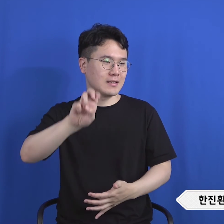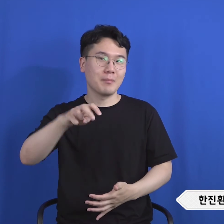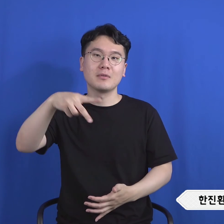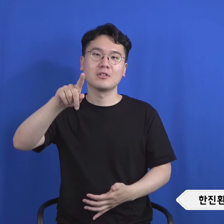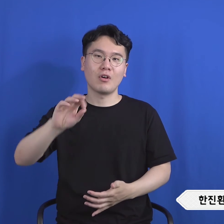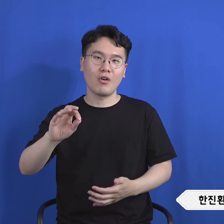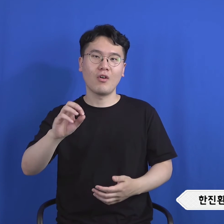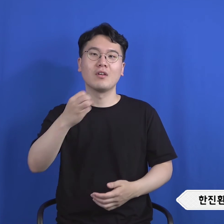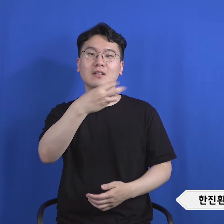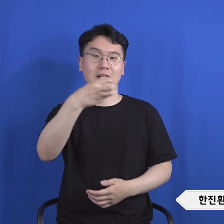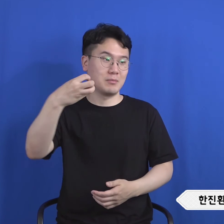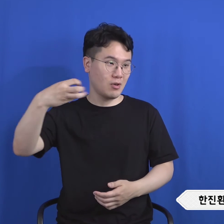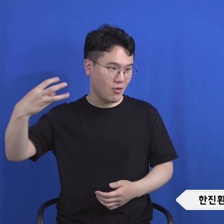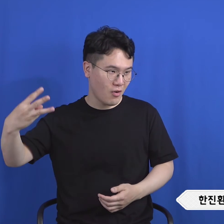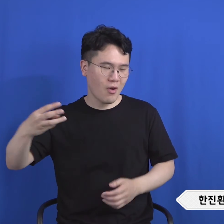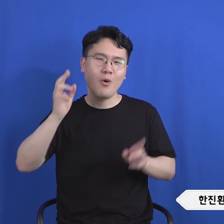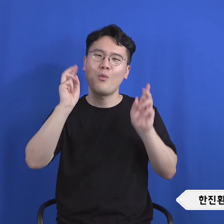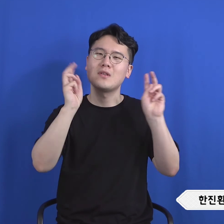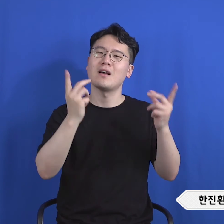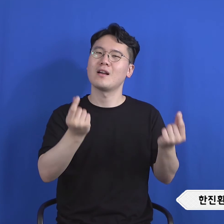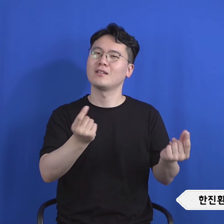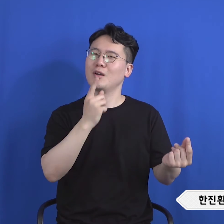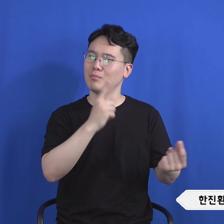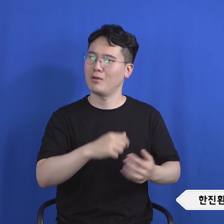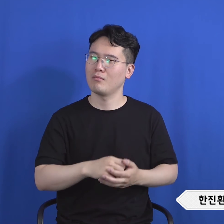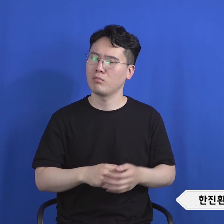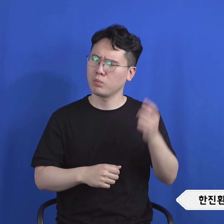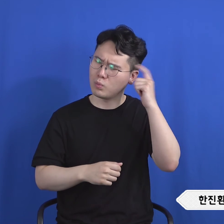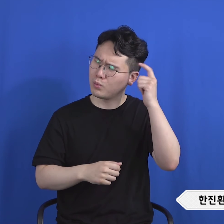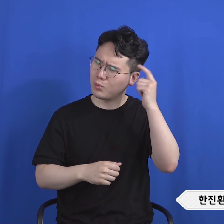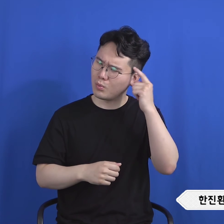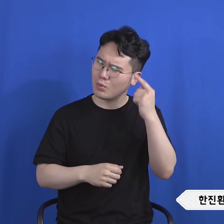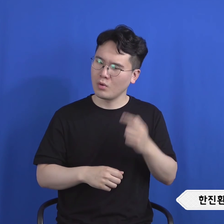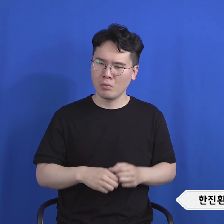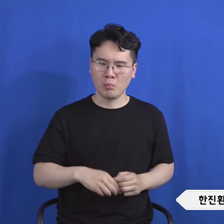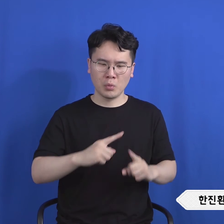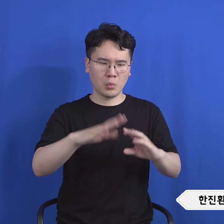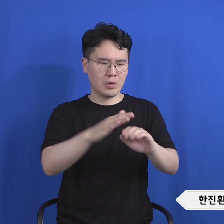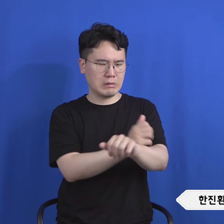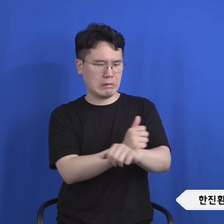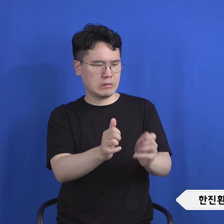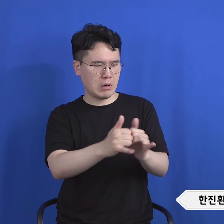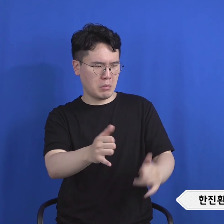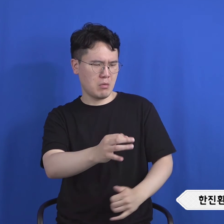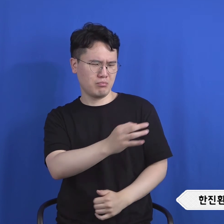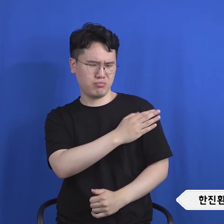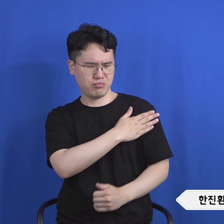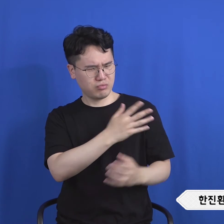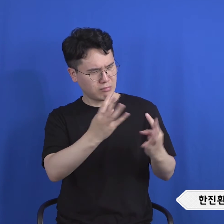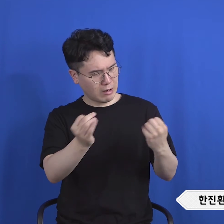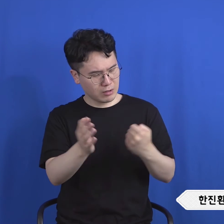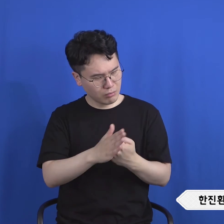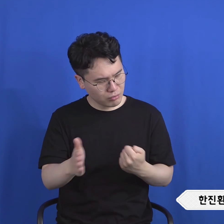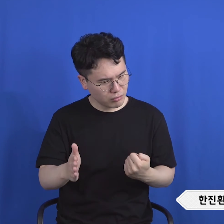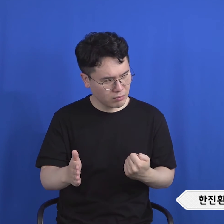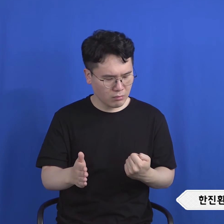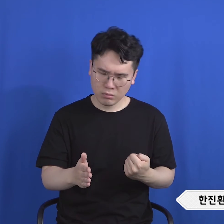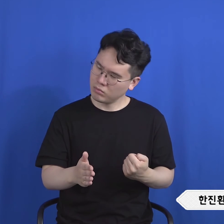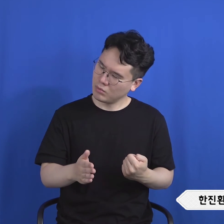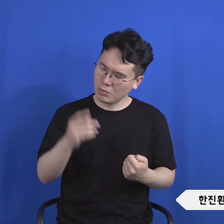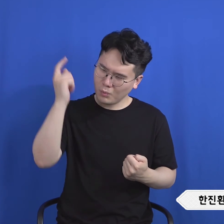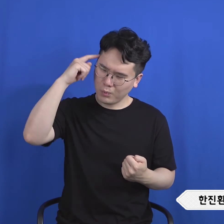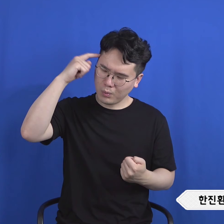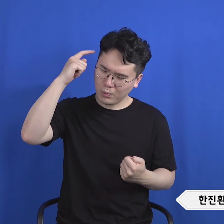잘 모르겠습니다. 건물이 멋지다고 그러는지, 아니면 교인들이 부자가 많다고 그러는지. 부자 별로 없는데 제가